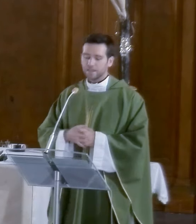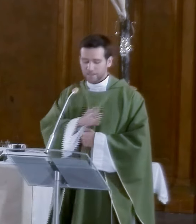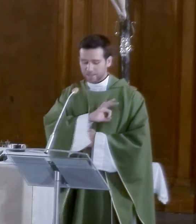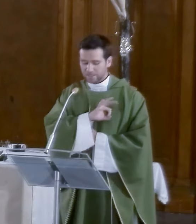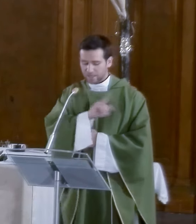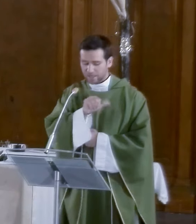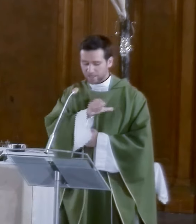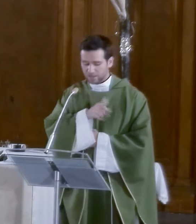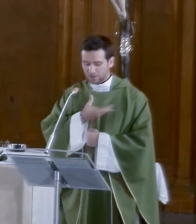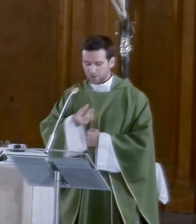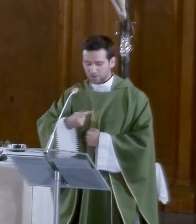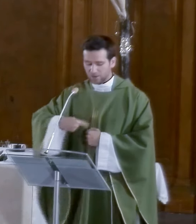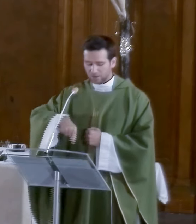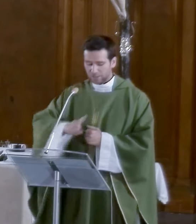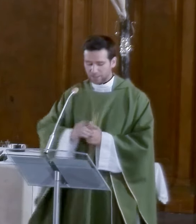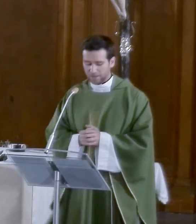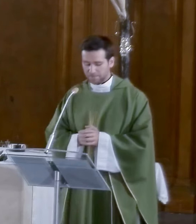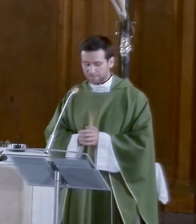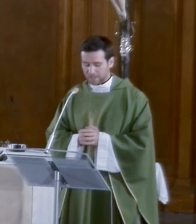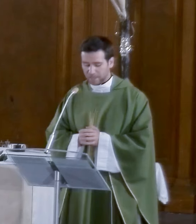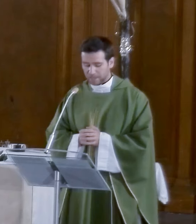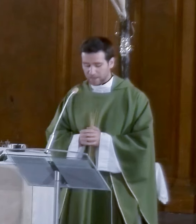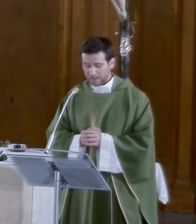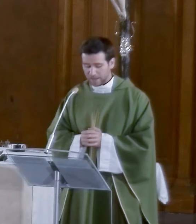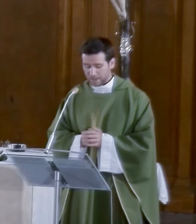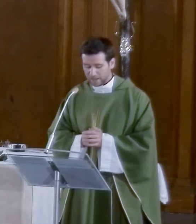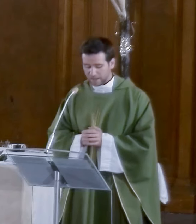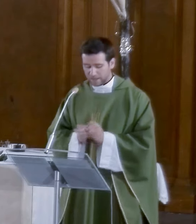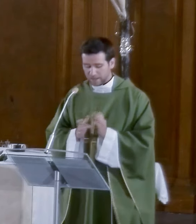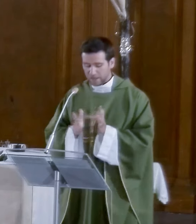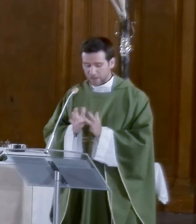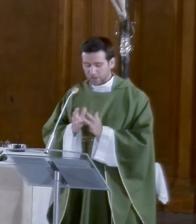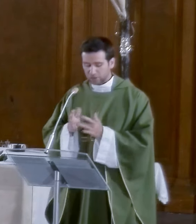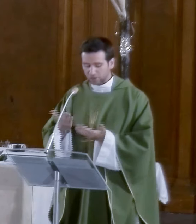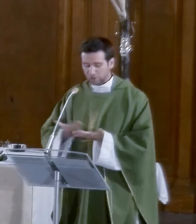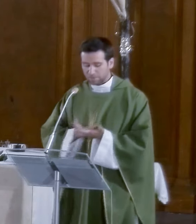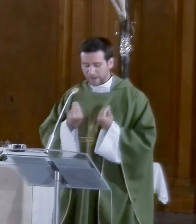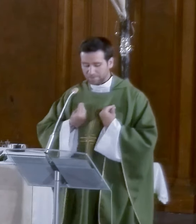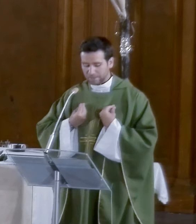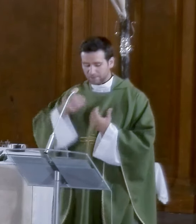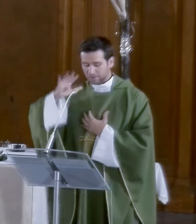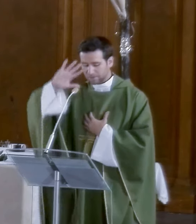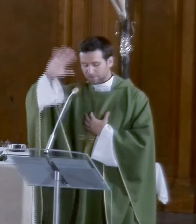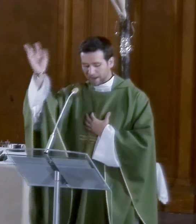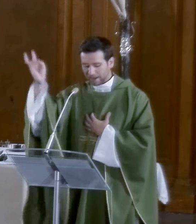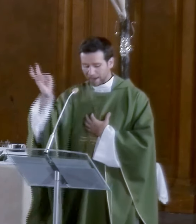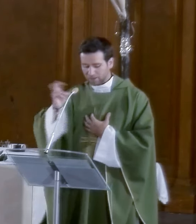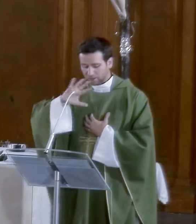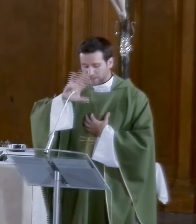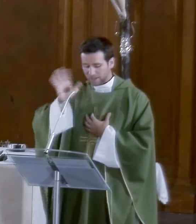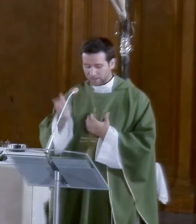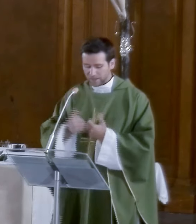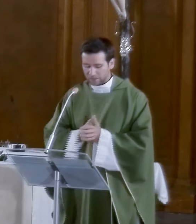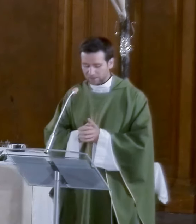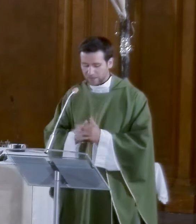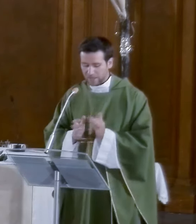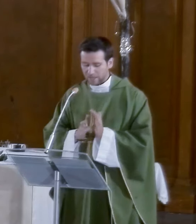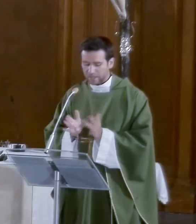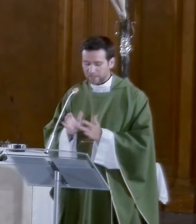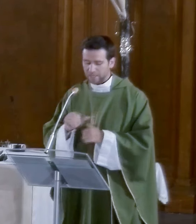piedad. Señor, ten piedad. Tú, pan vivo bajado del